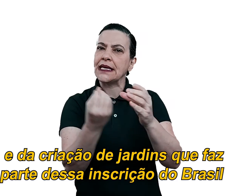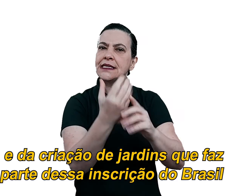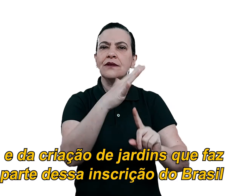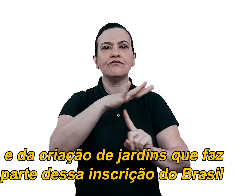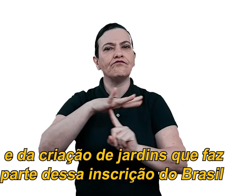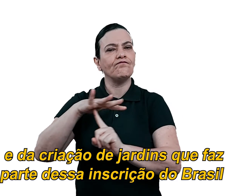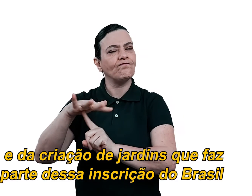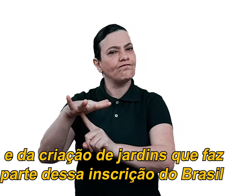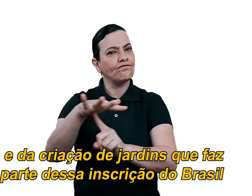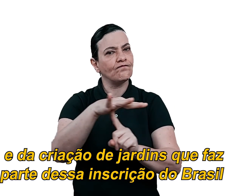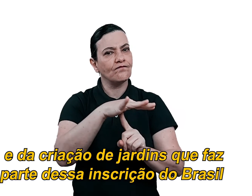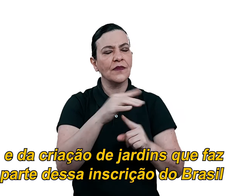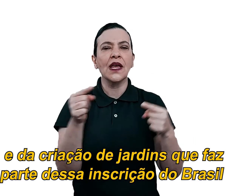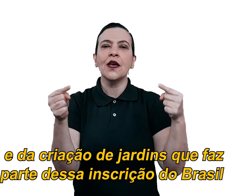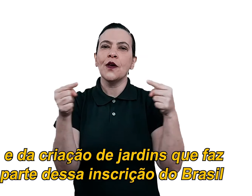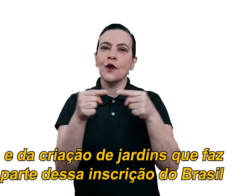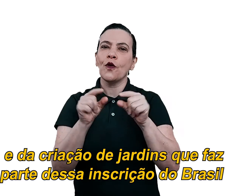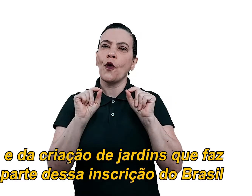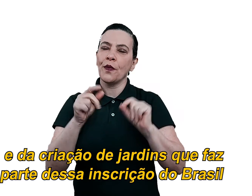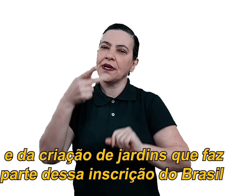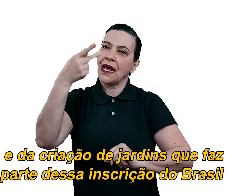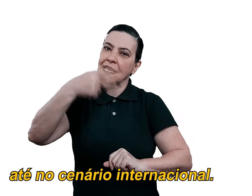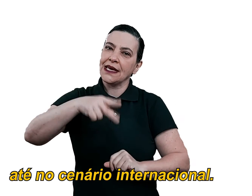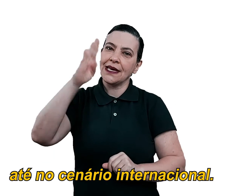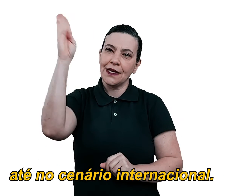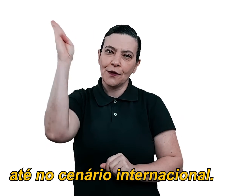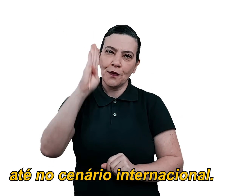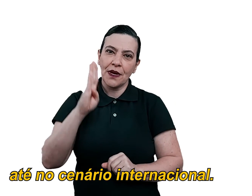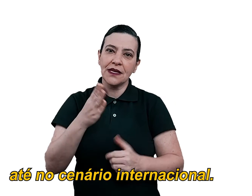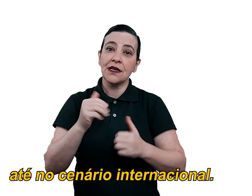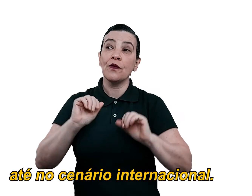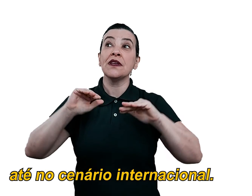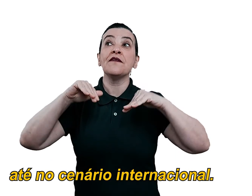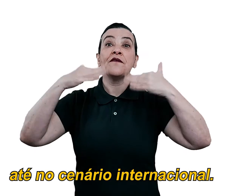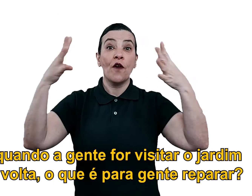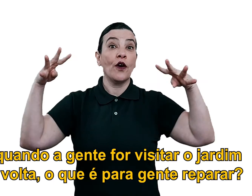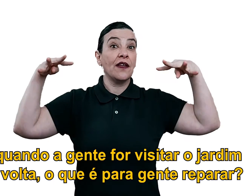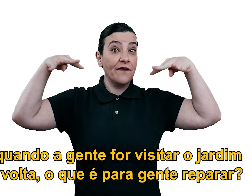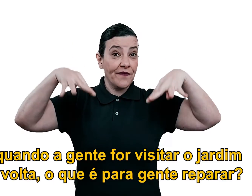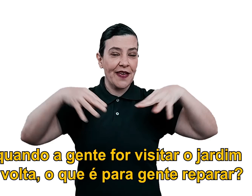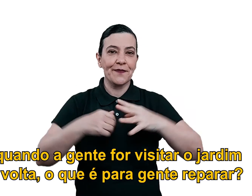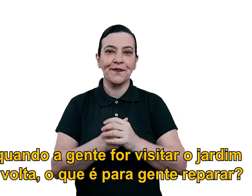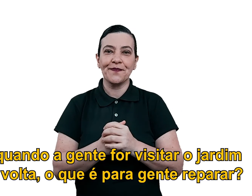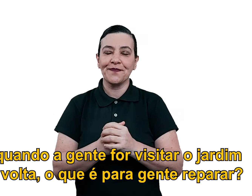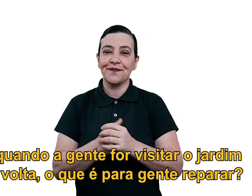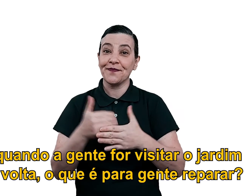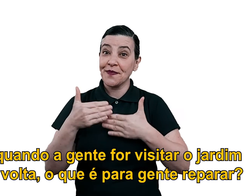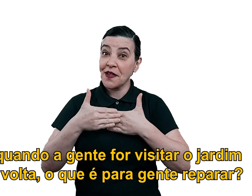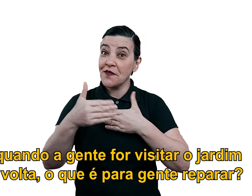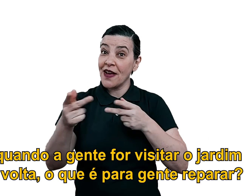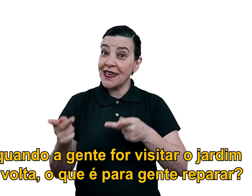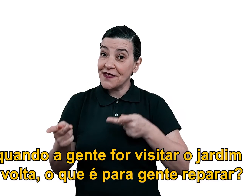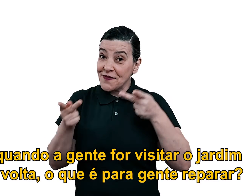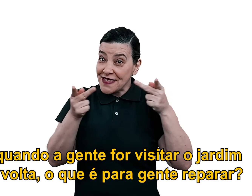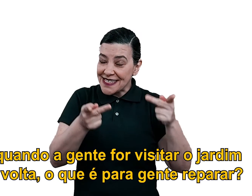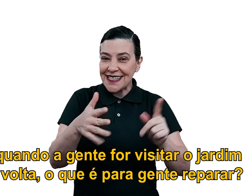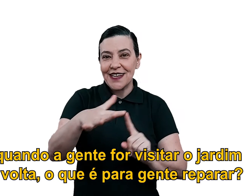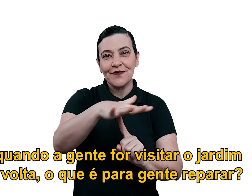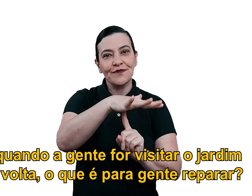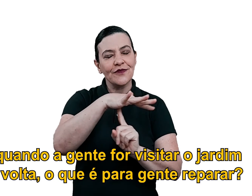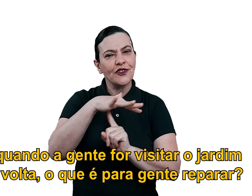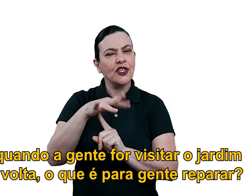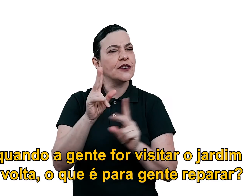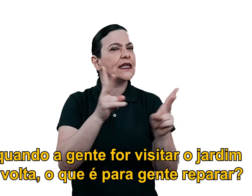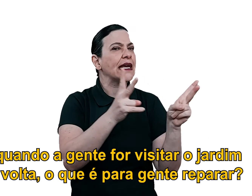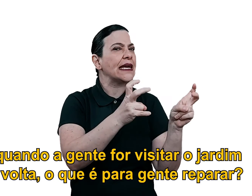de jardins, que faz parte dessa inscrição do Brasil até no cenário internacional. E quando a gente for visitar o jardim de volta, o